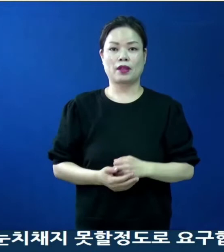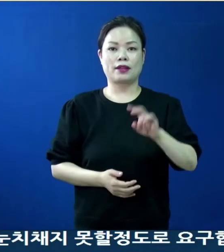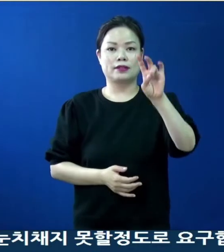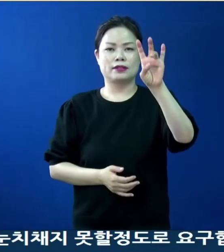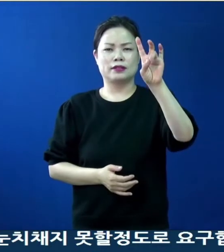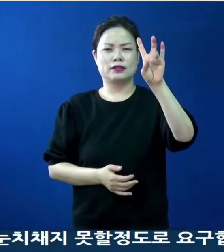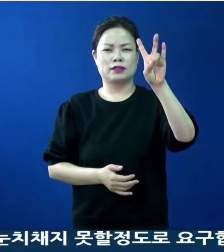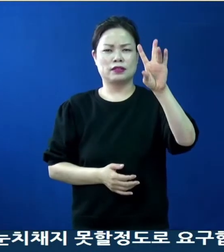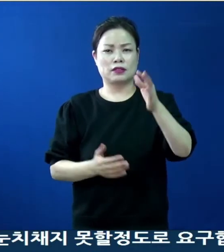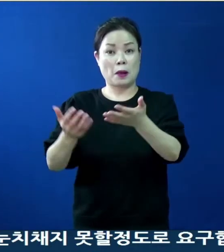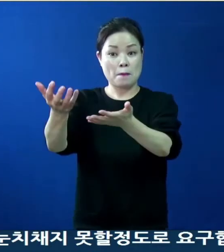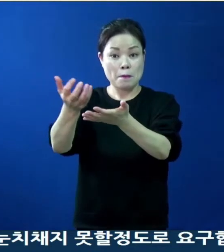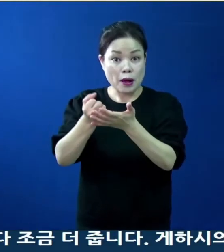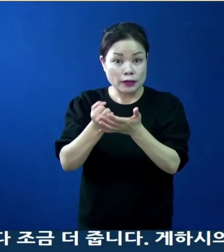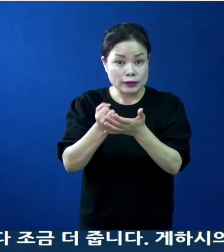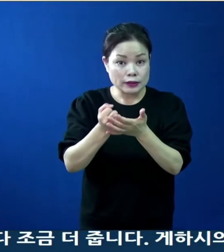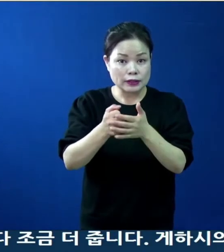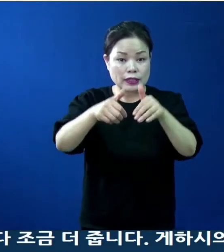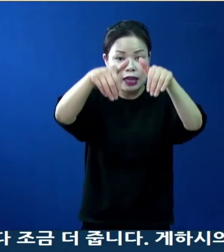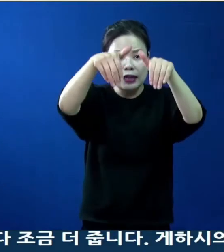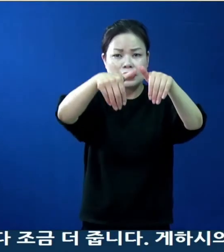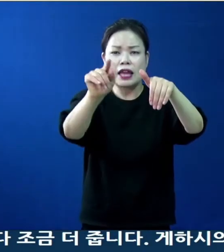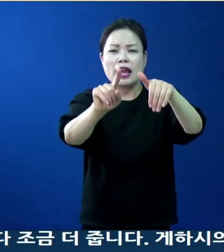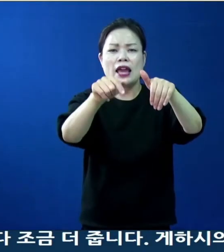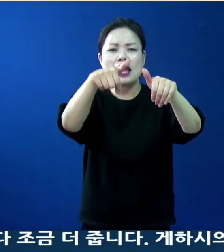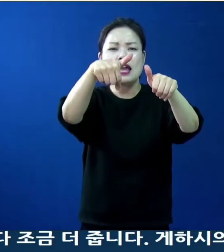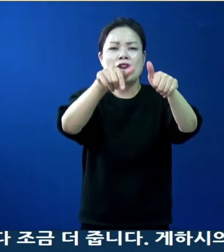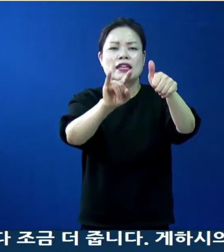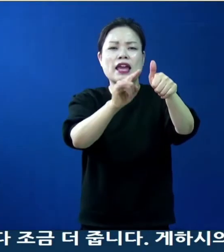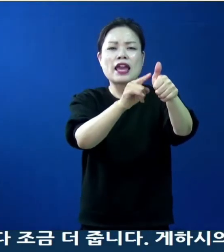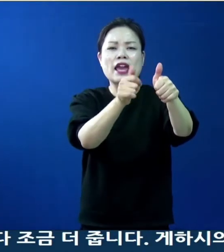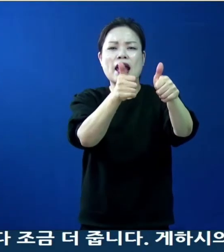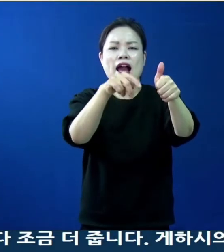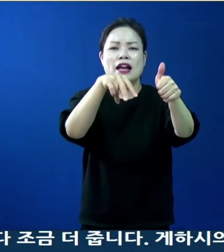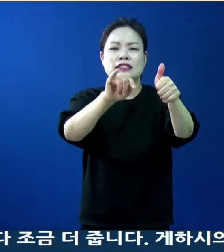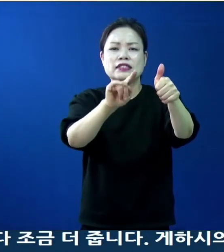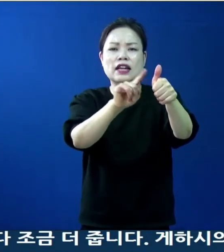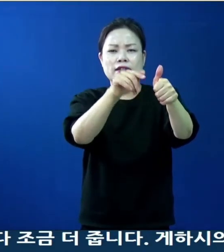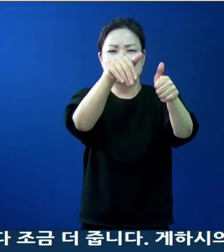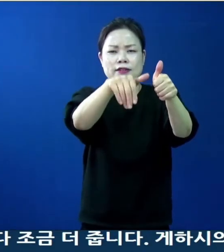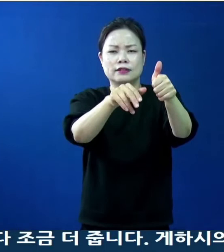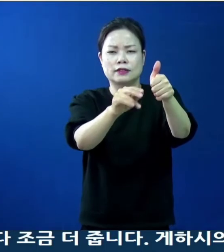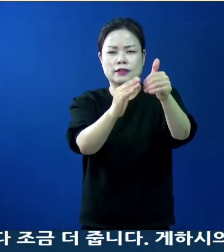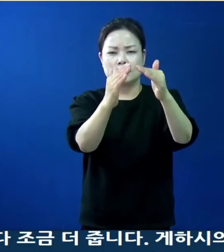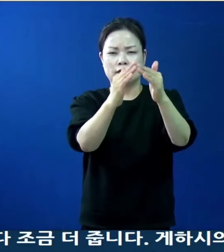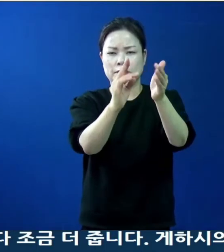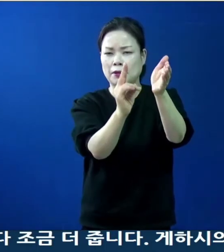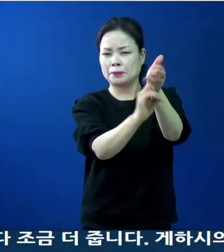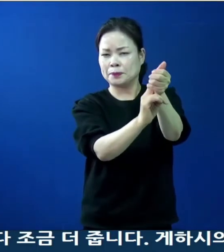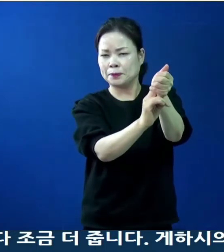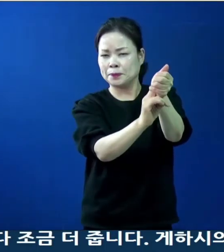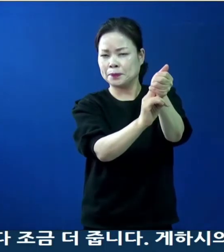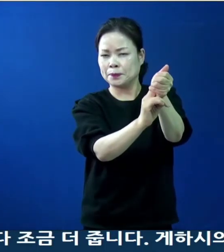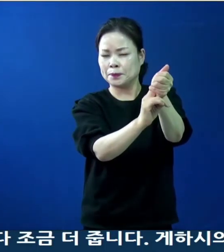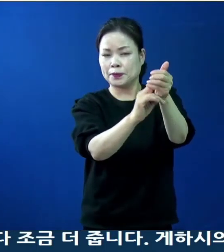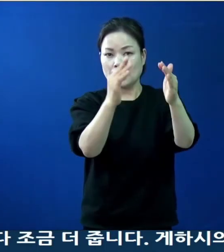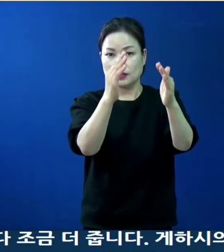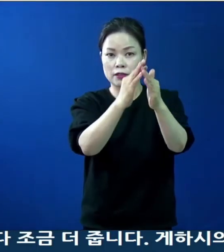24절을 보면 그 받은 것을 게하시가 여러분 어떻게 합니까? 집에 감춥니다. 집에